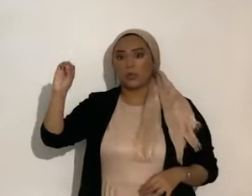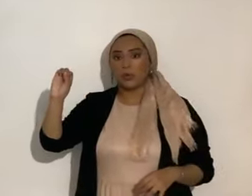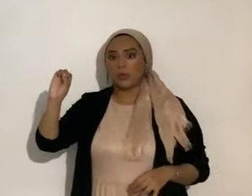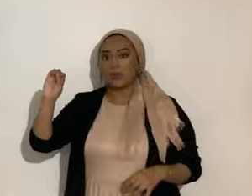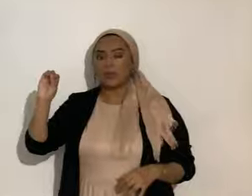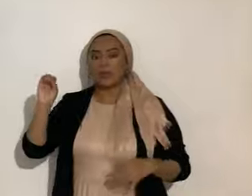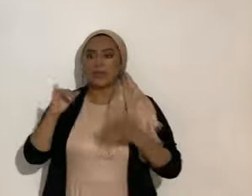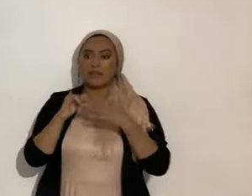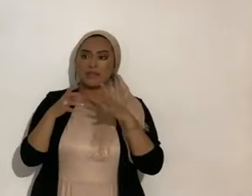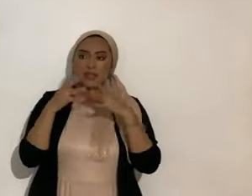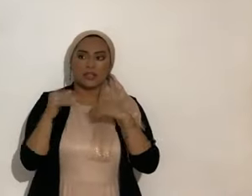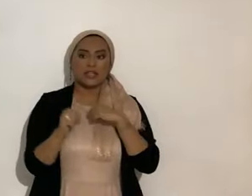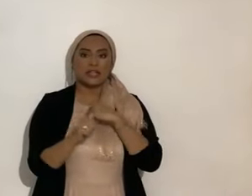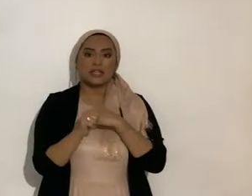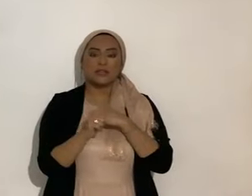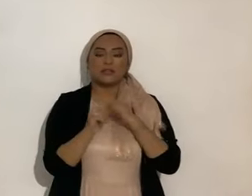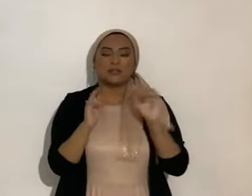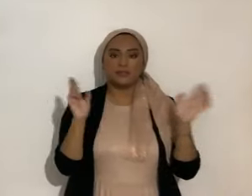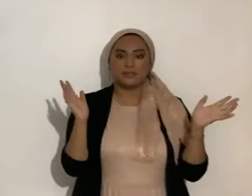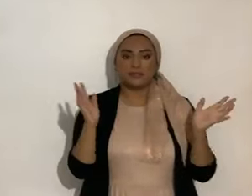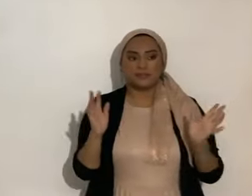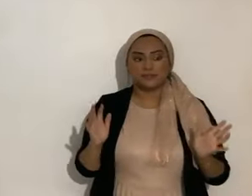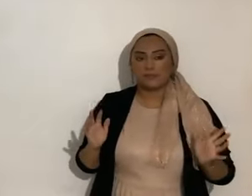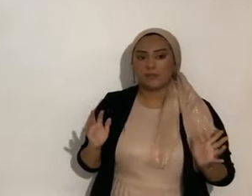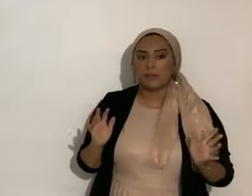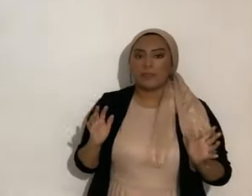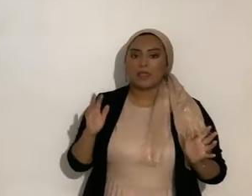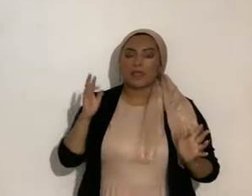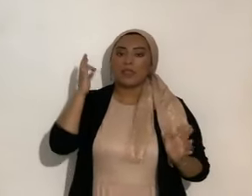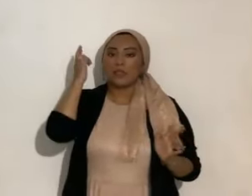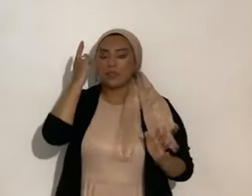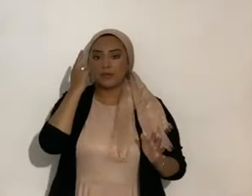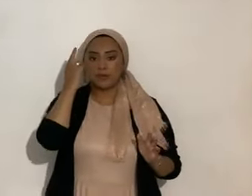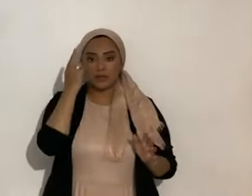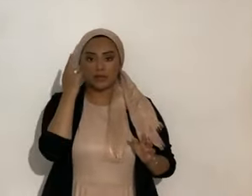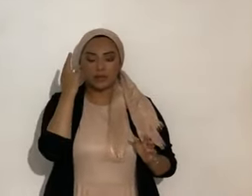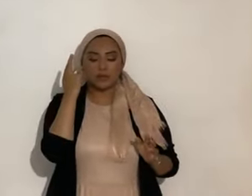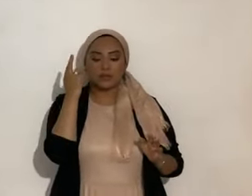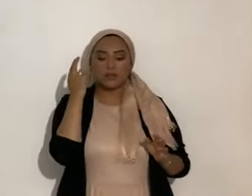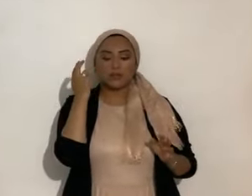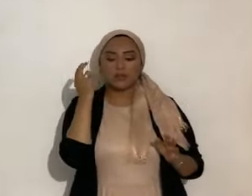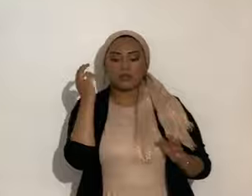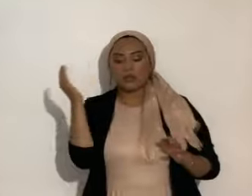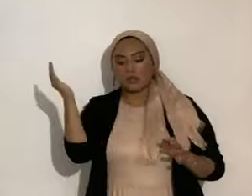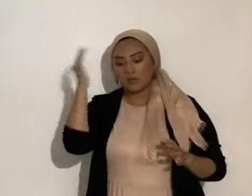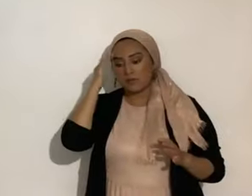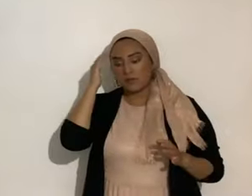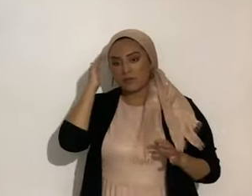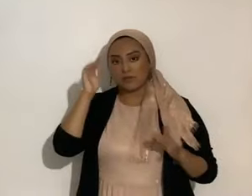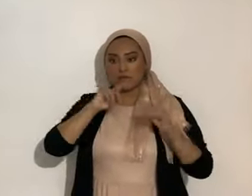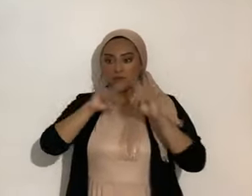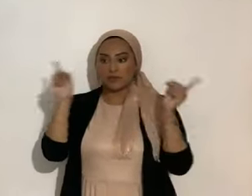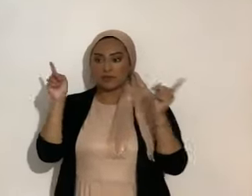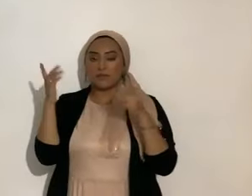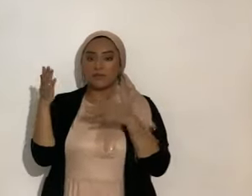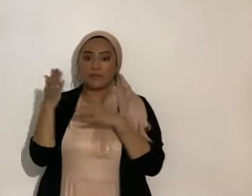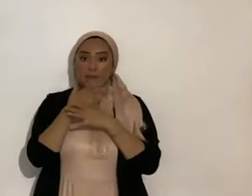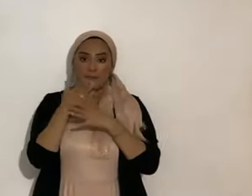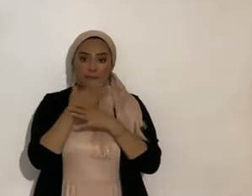es gravísimo, eso ya. Entonces, la razón, estar en la razón, reconoce la diferencia entre